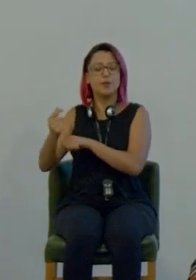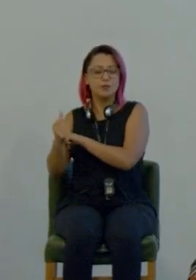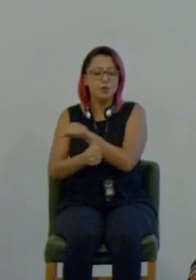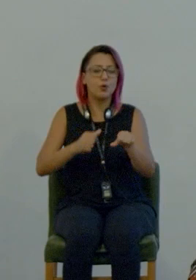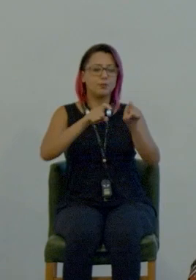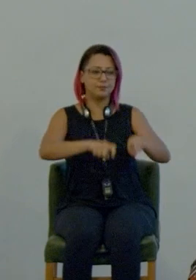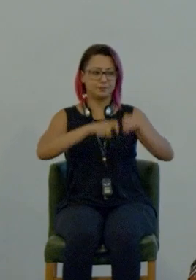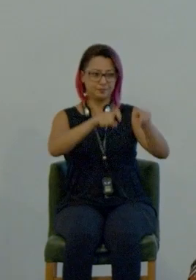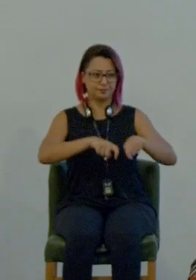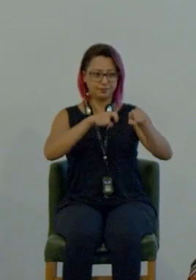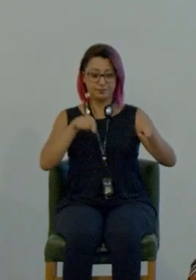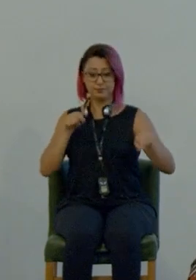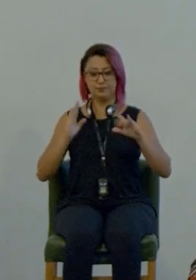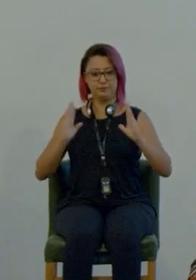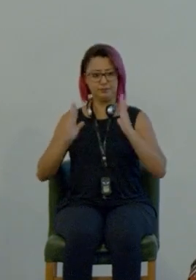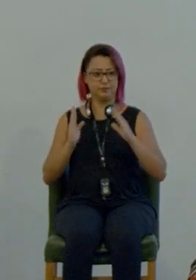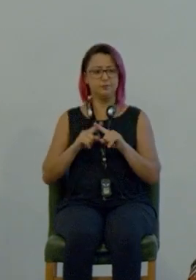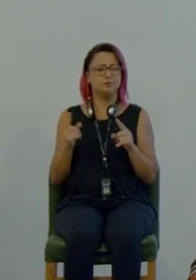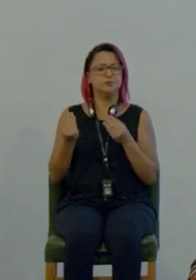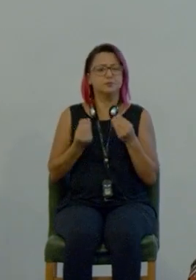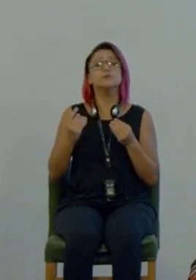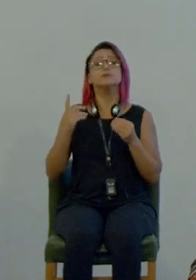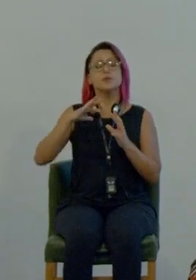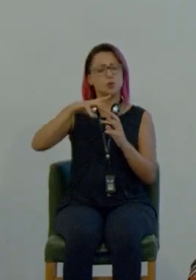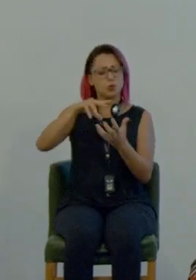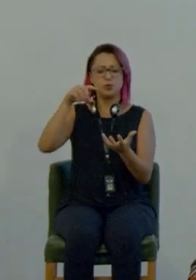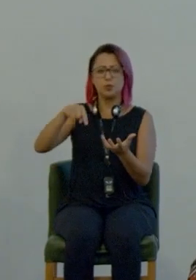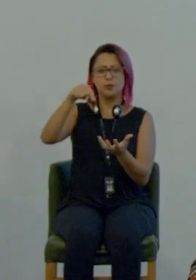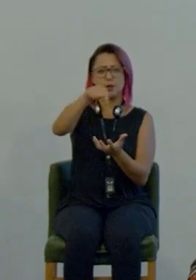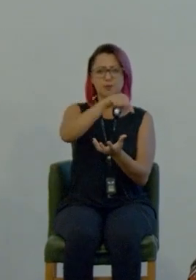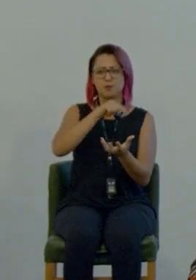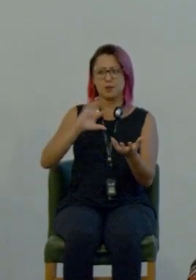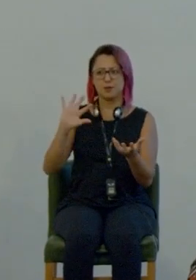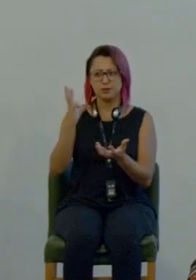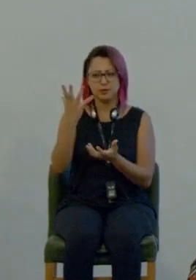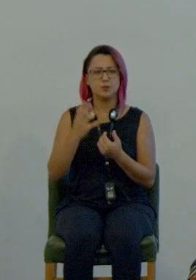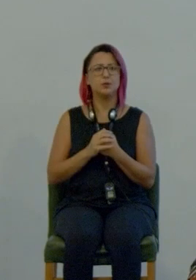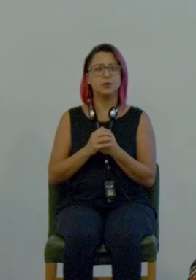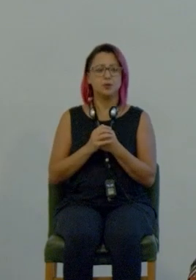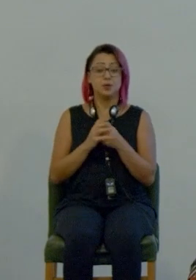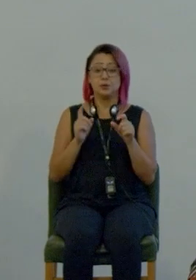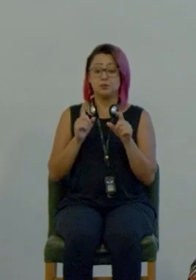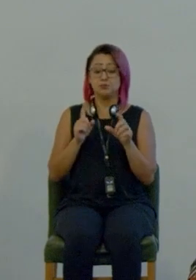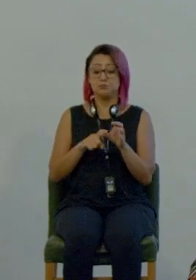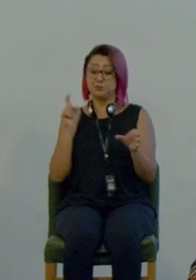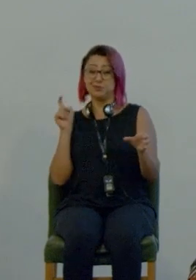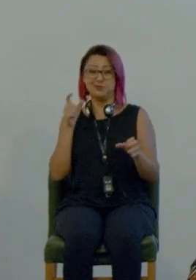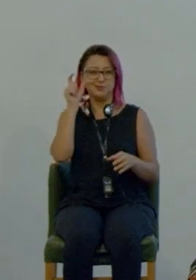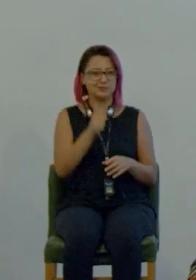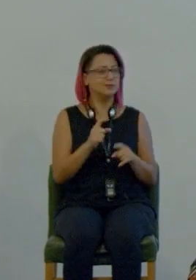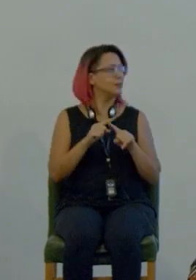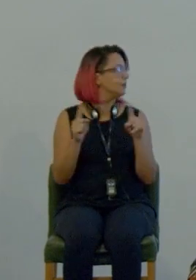agricultoras. E nós sabemos que essa história aconteceu em vários lugares do mundo de maneira independente. O local mais conhecido talvez seja